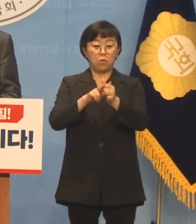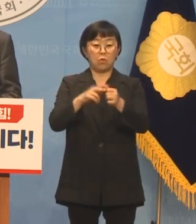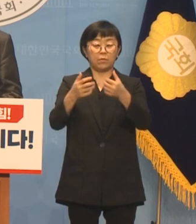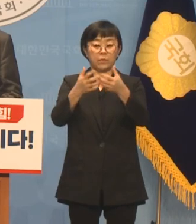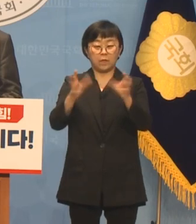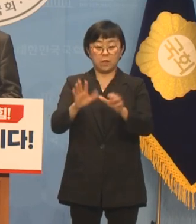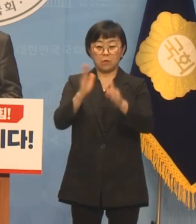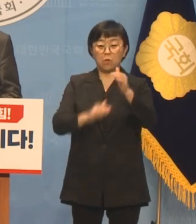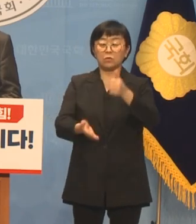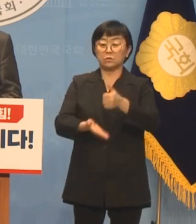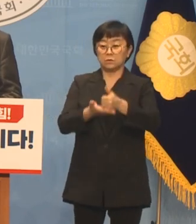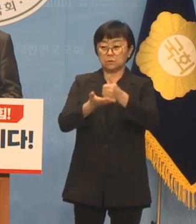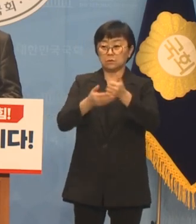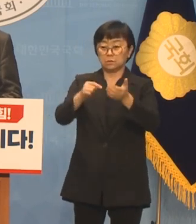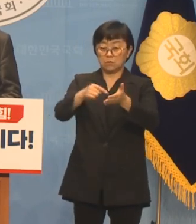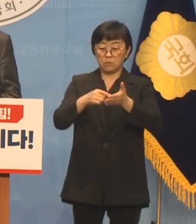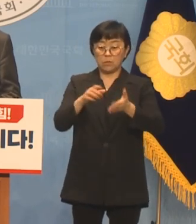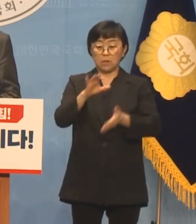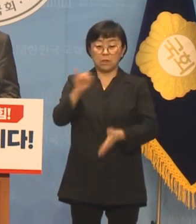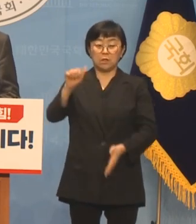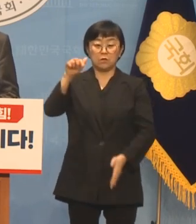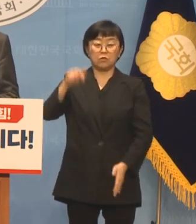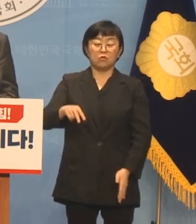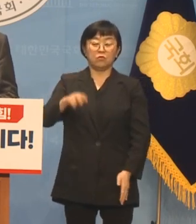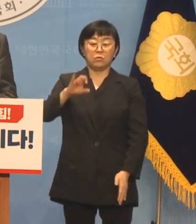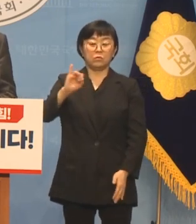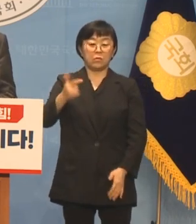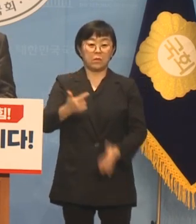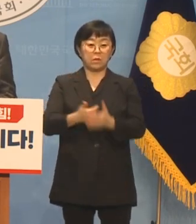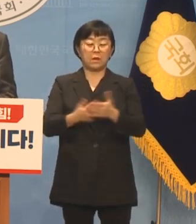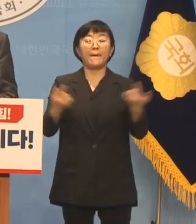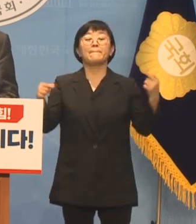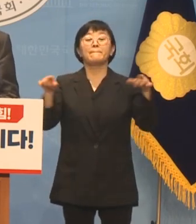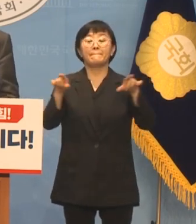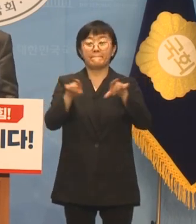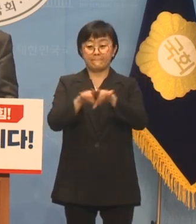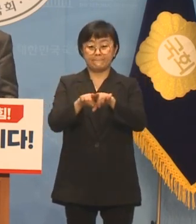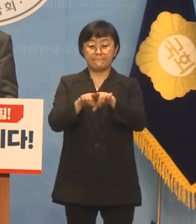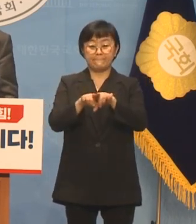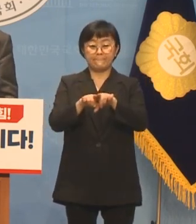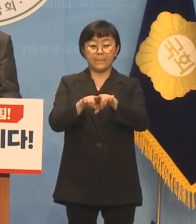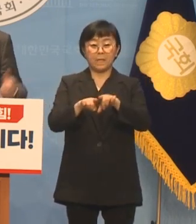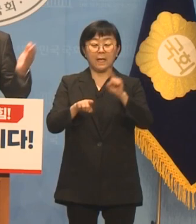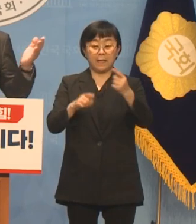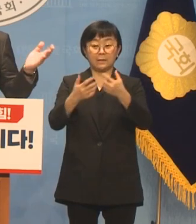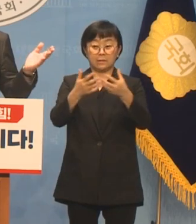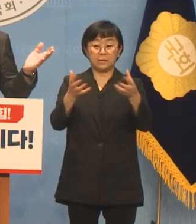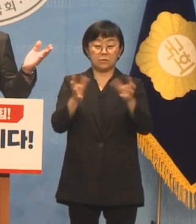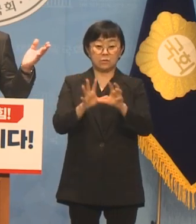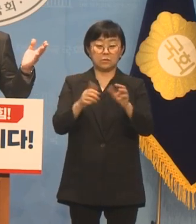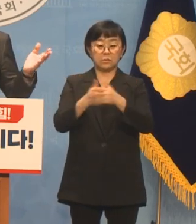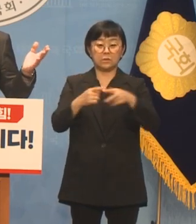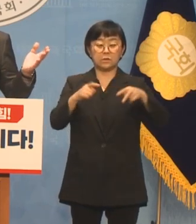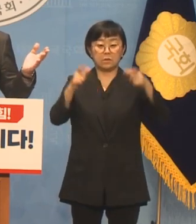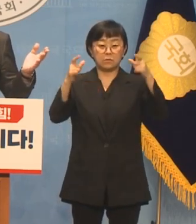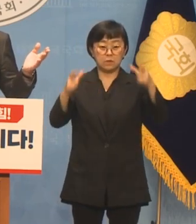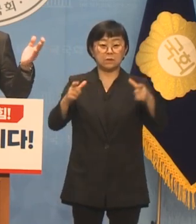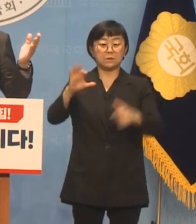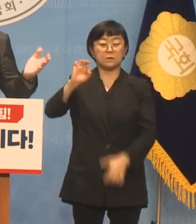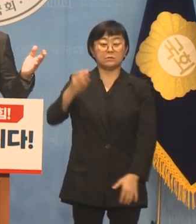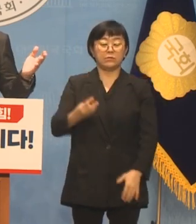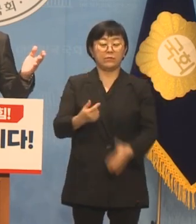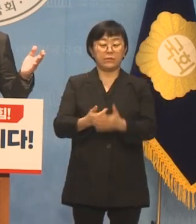당의 공천을 신청한 이규인 후보와 손을 맞잡고 원팀으로 서대문 을